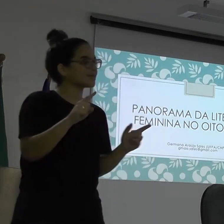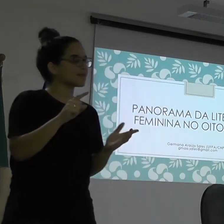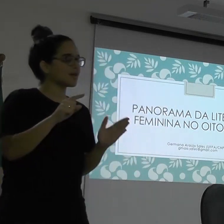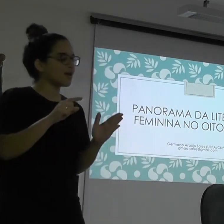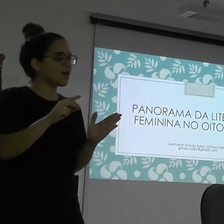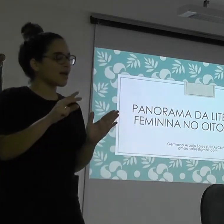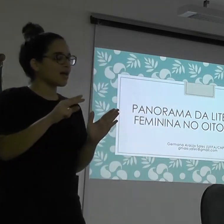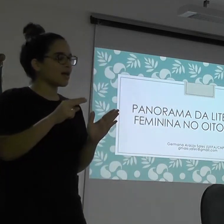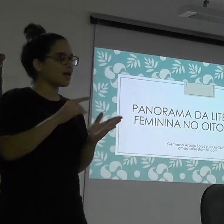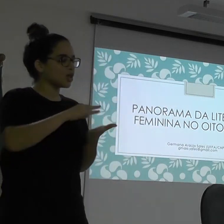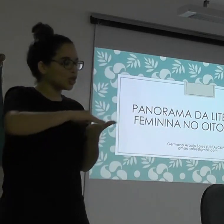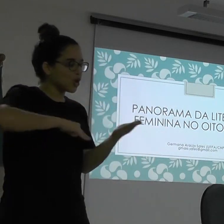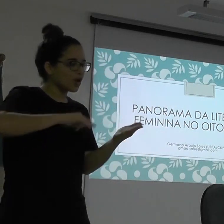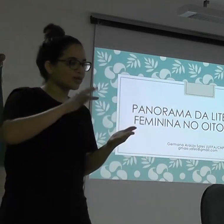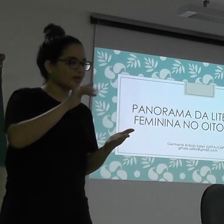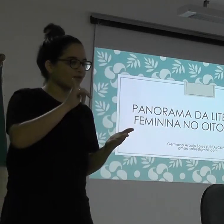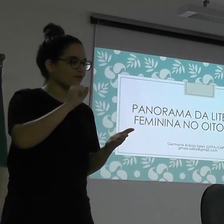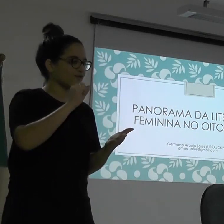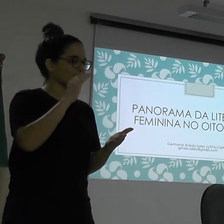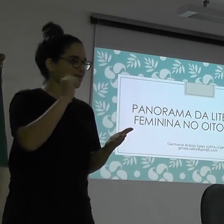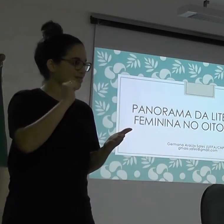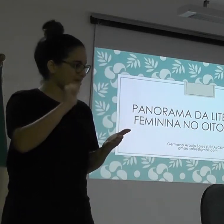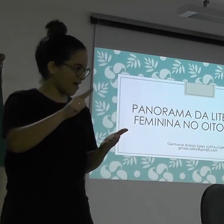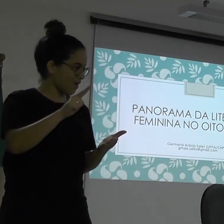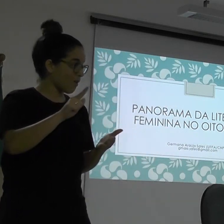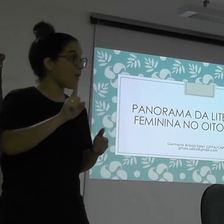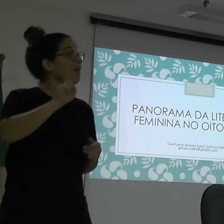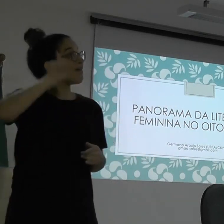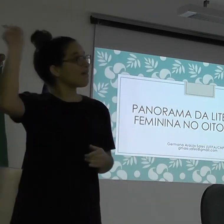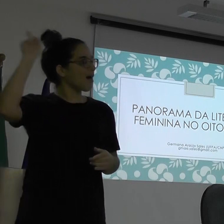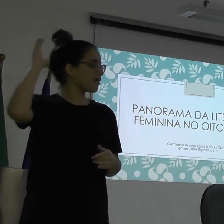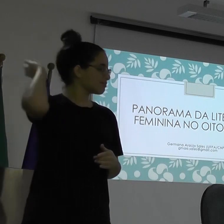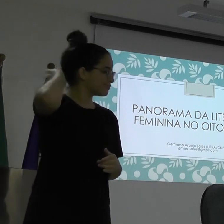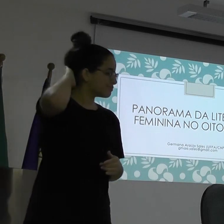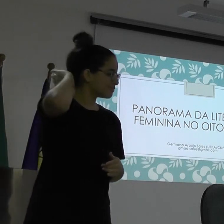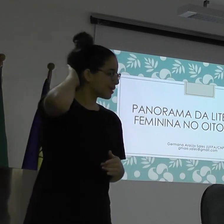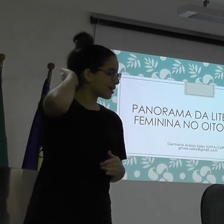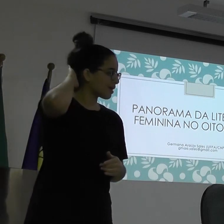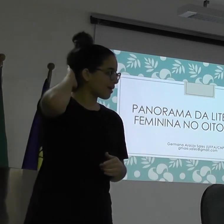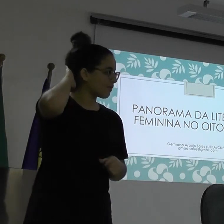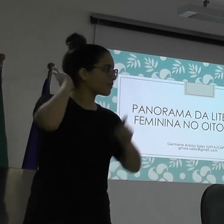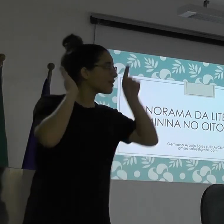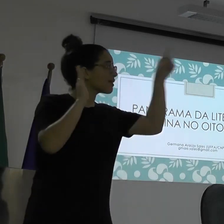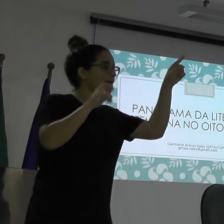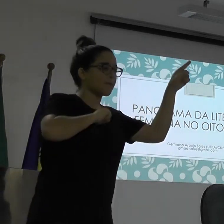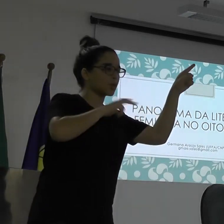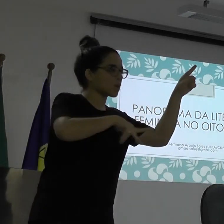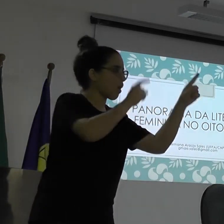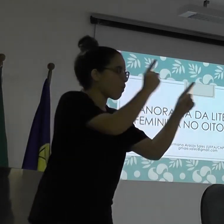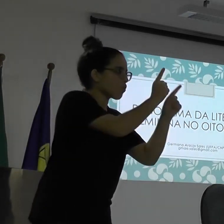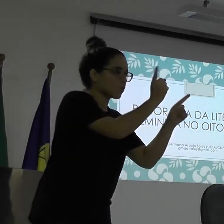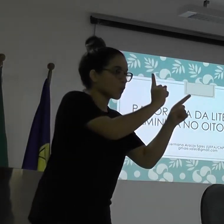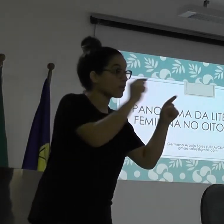fiscais que estavam lá em Belém, do Antônio Maria Pereira, que eu não encontrei em Lisboa.